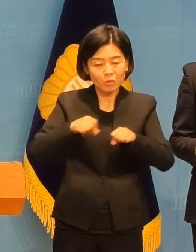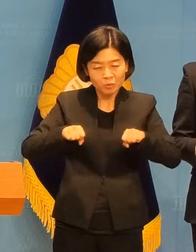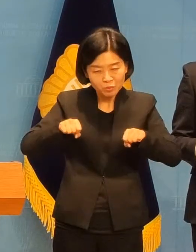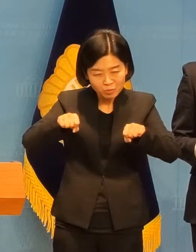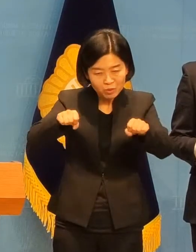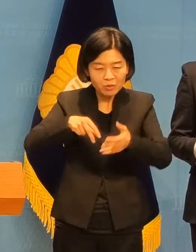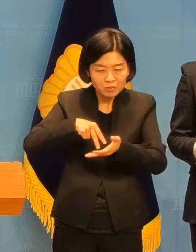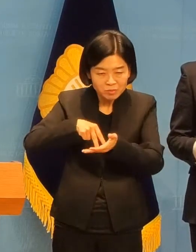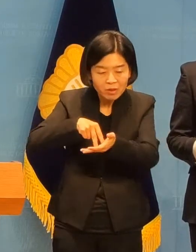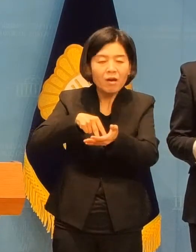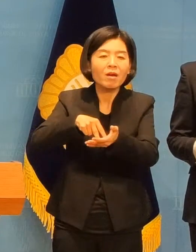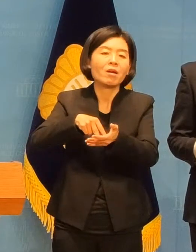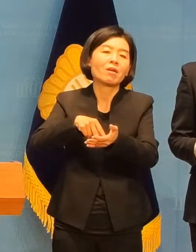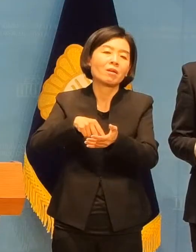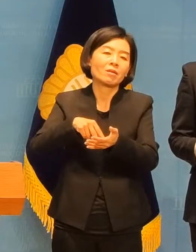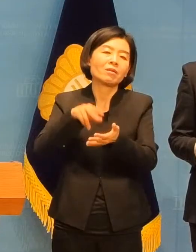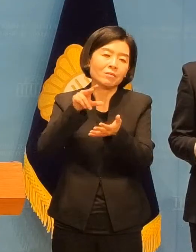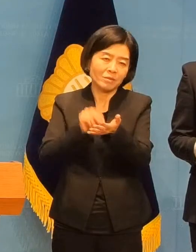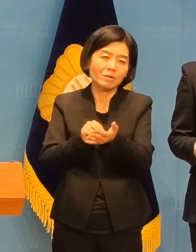상황에 이르렀습니다.